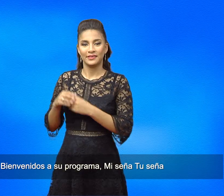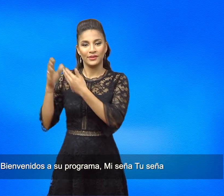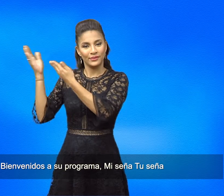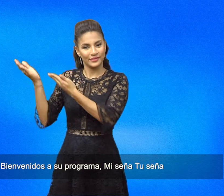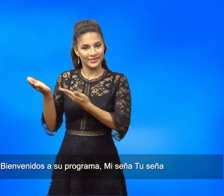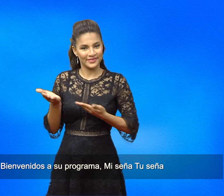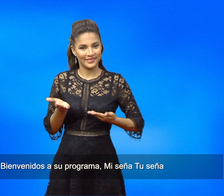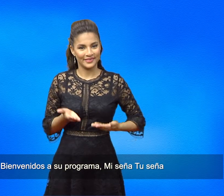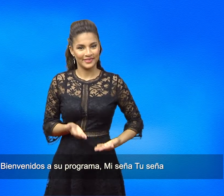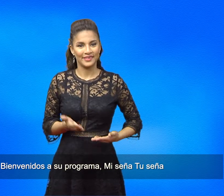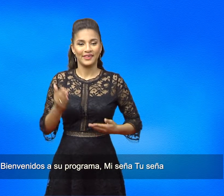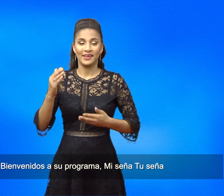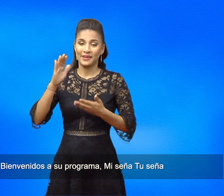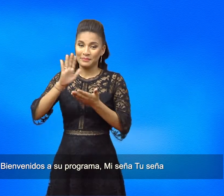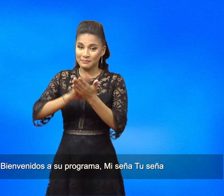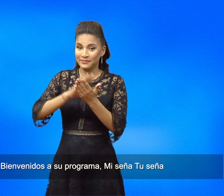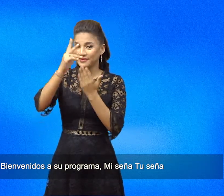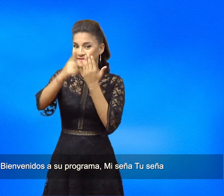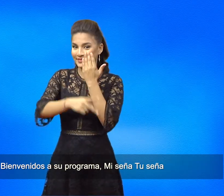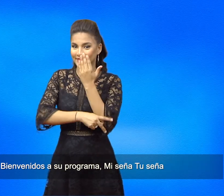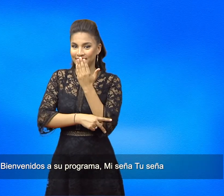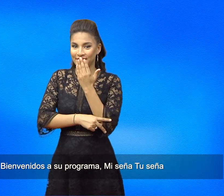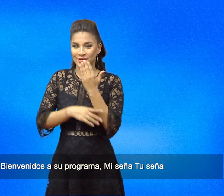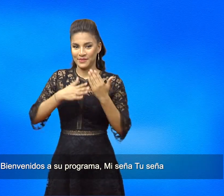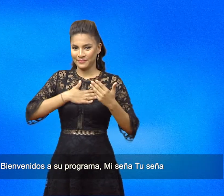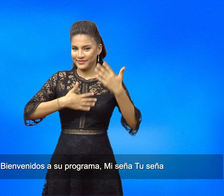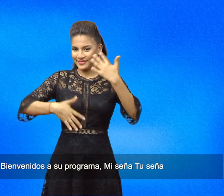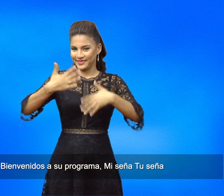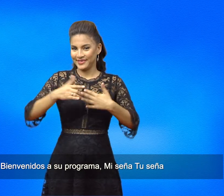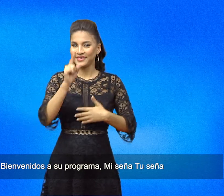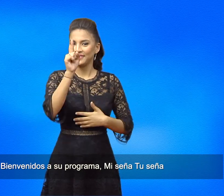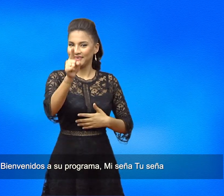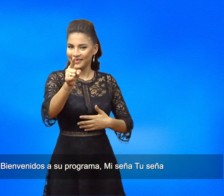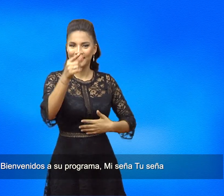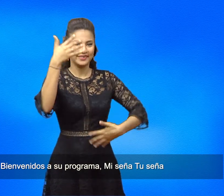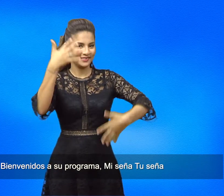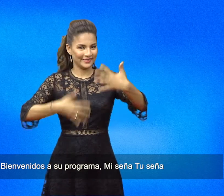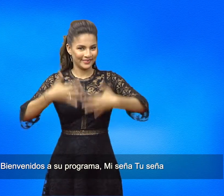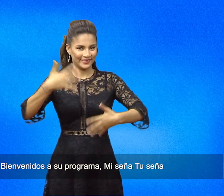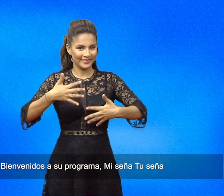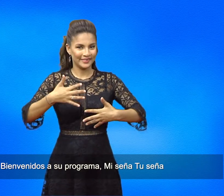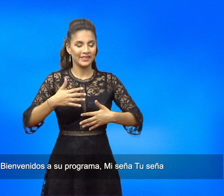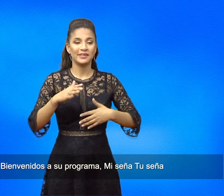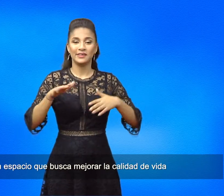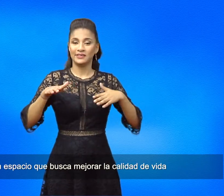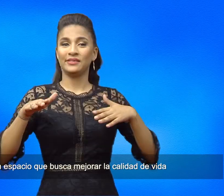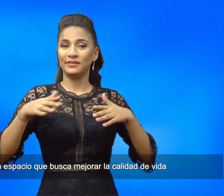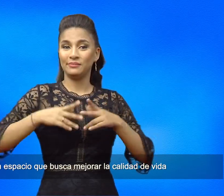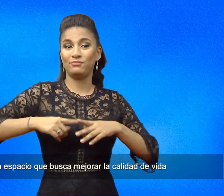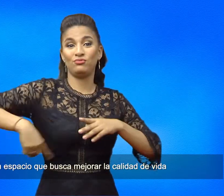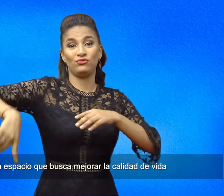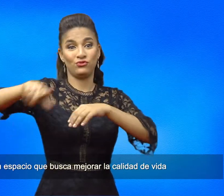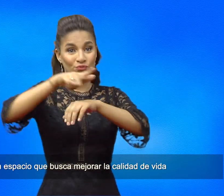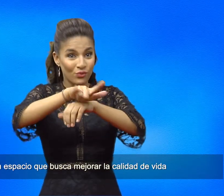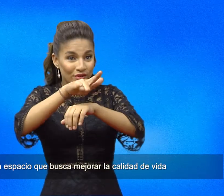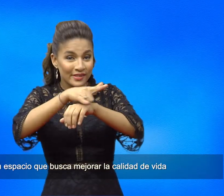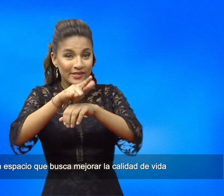bienvenidos a su programa me enseña tu seña un espacio que busca mejorar